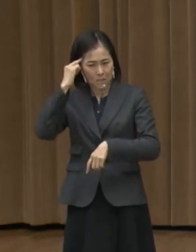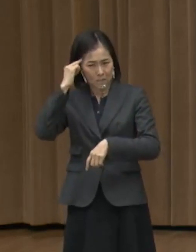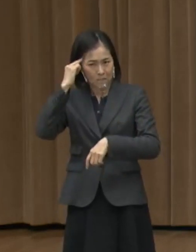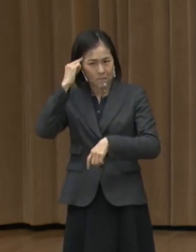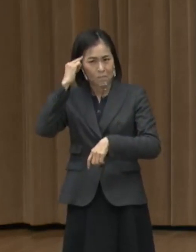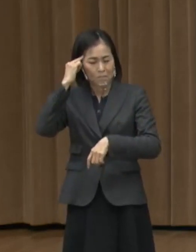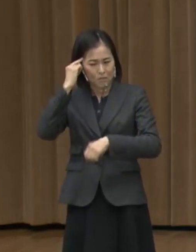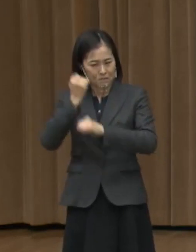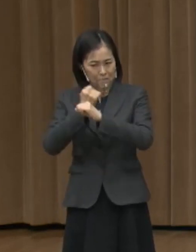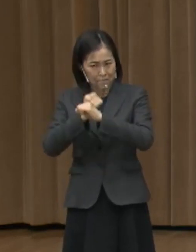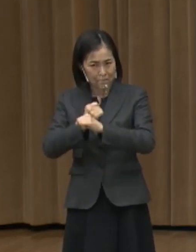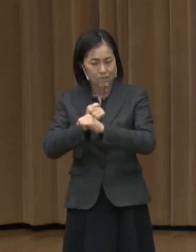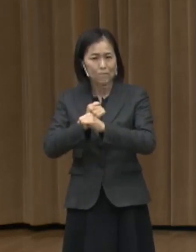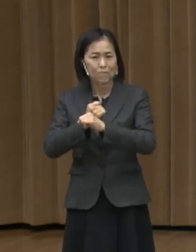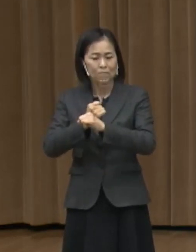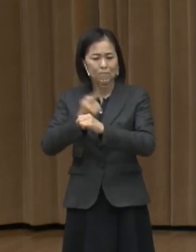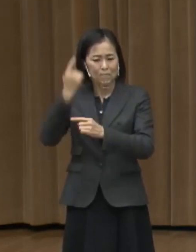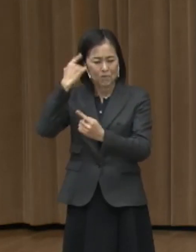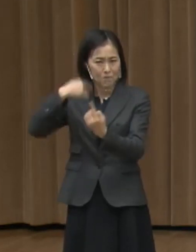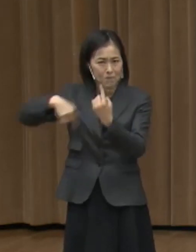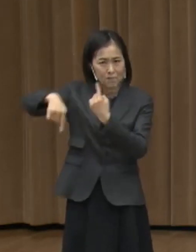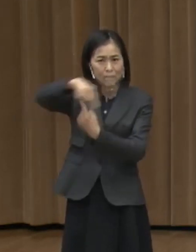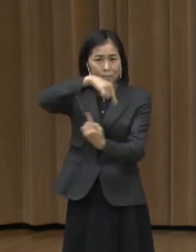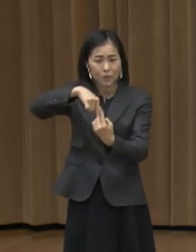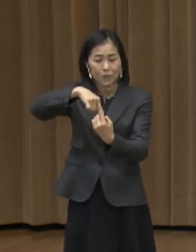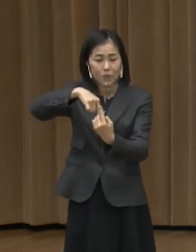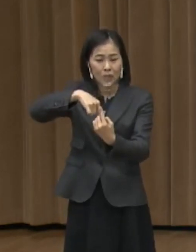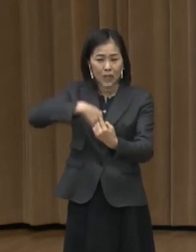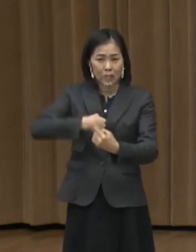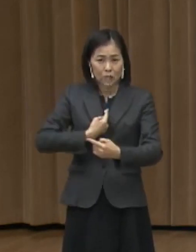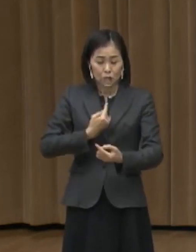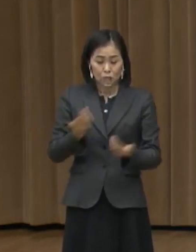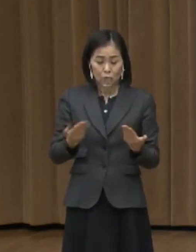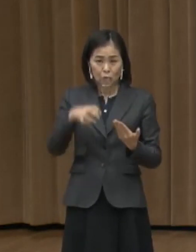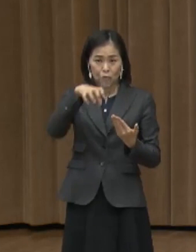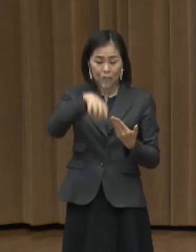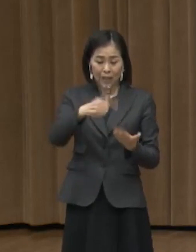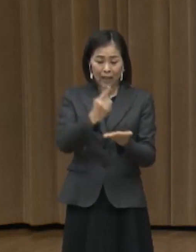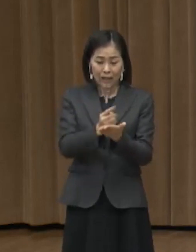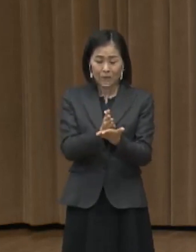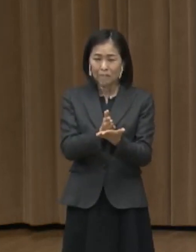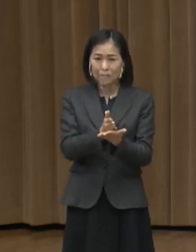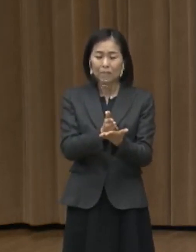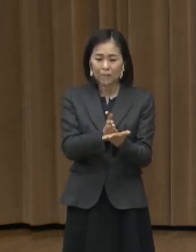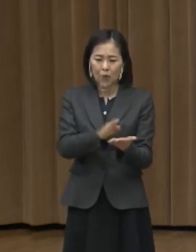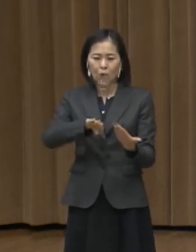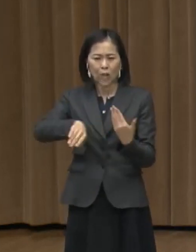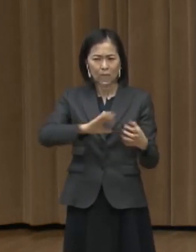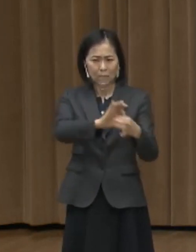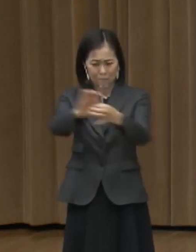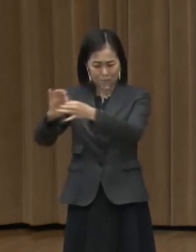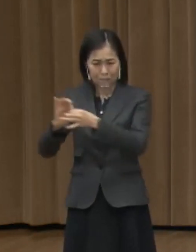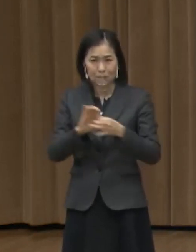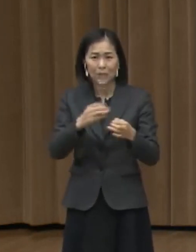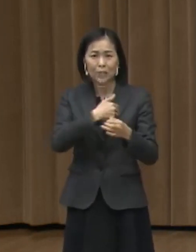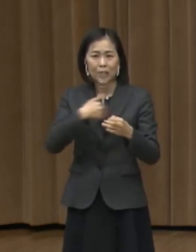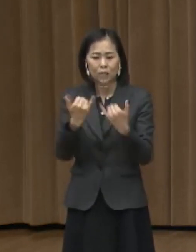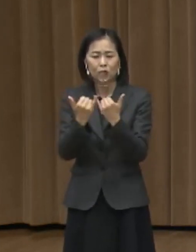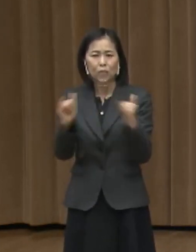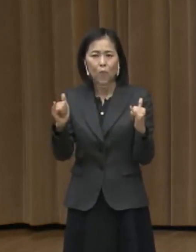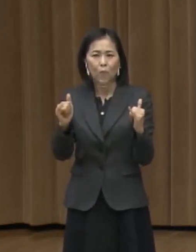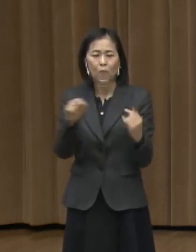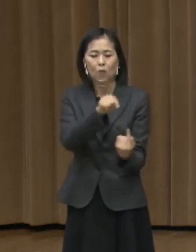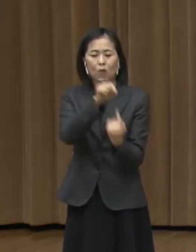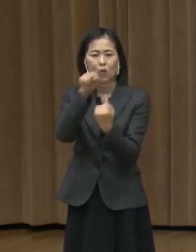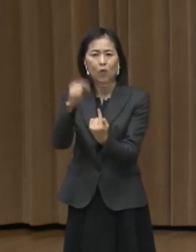せ、柔軟そして所感にとらわれず行動できる人材の登用を考えました。2